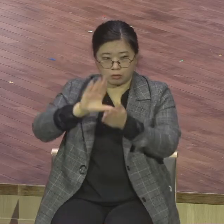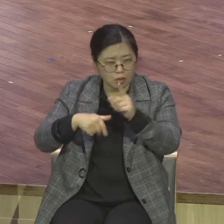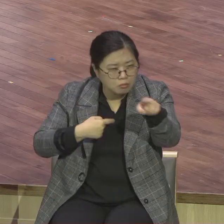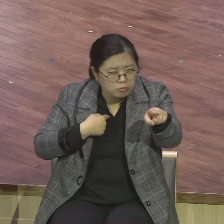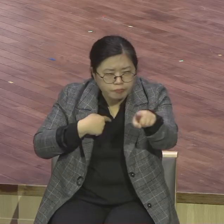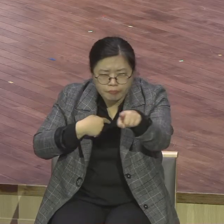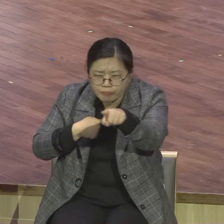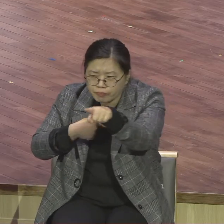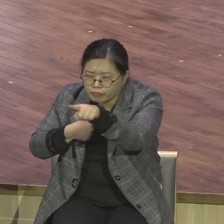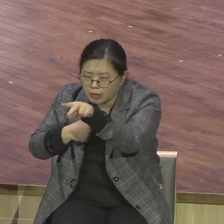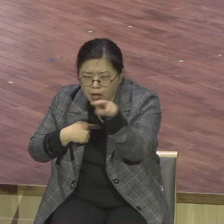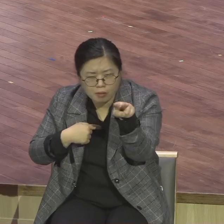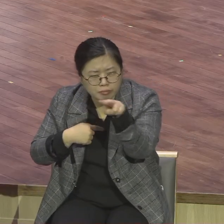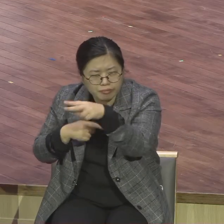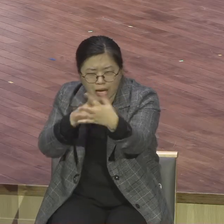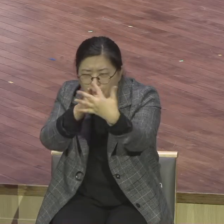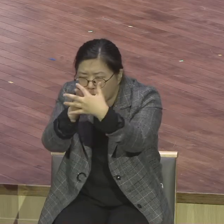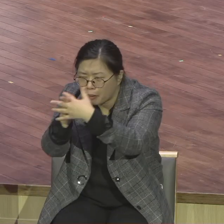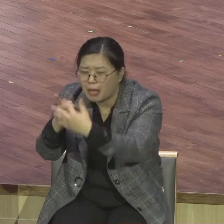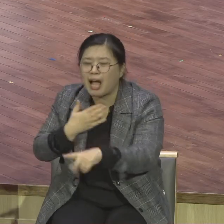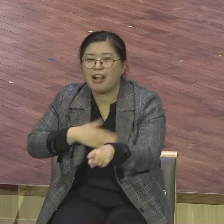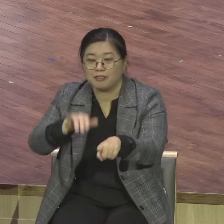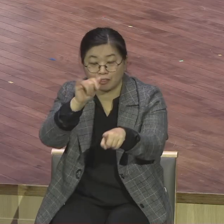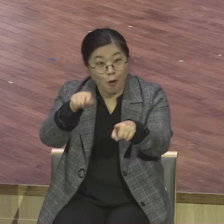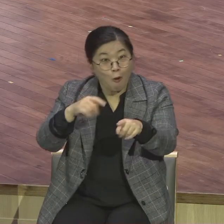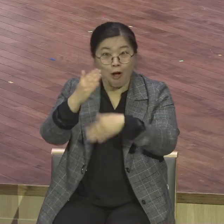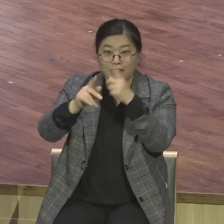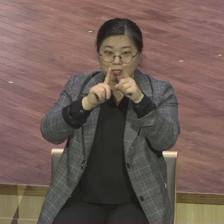하나님이 그렇다. 하나님 말씀을 가지고